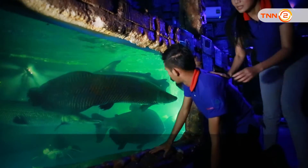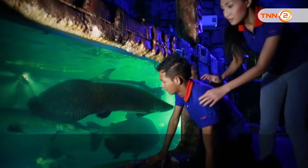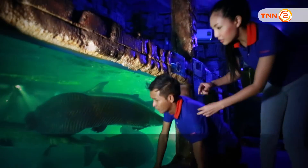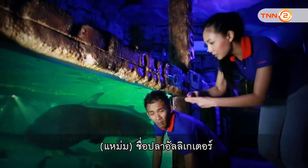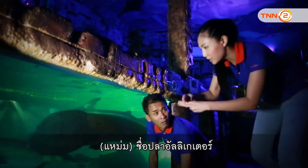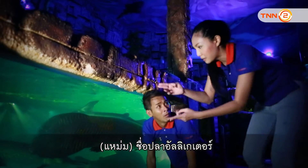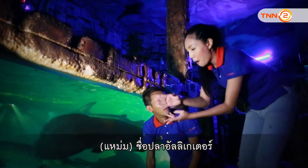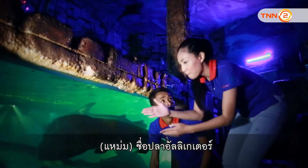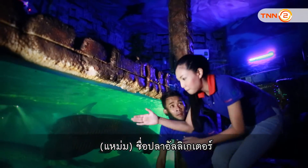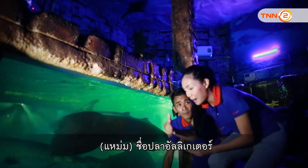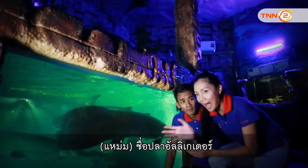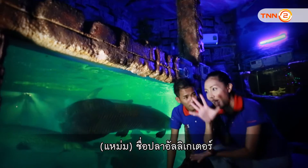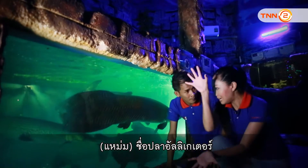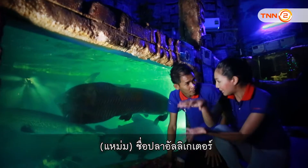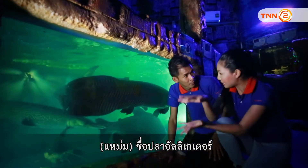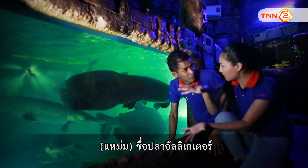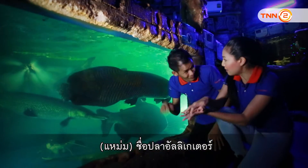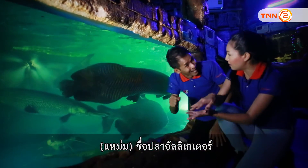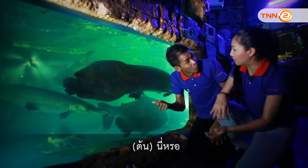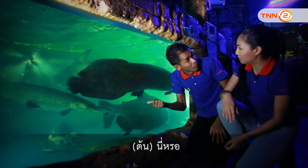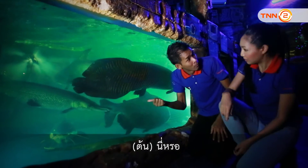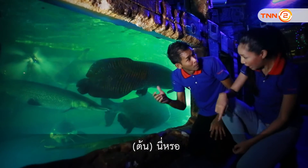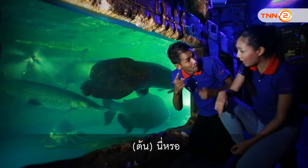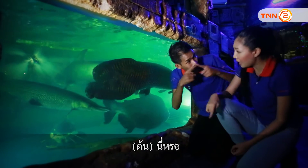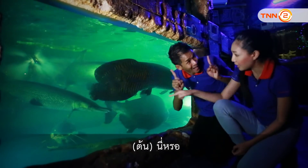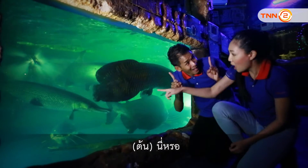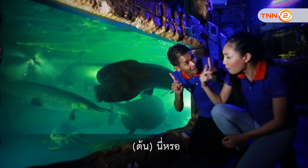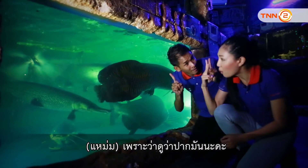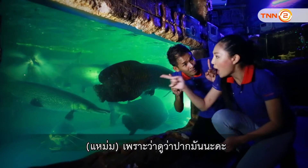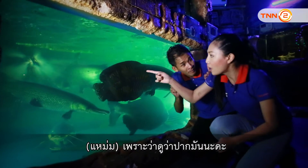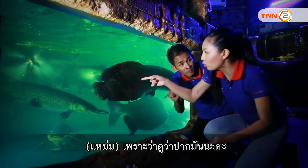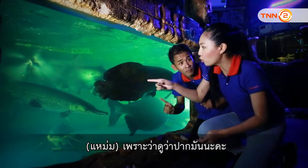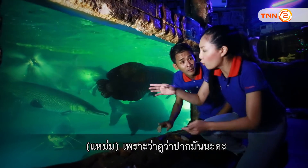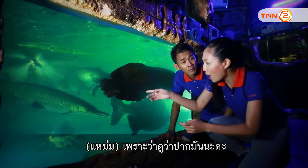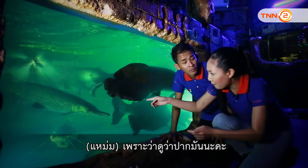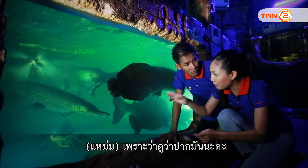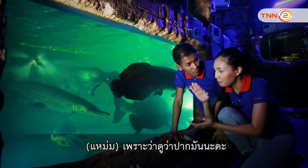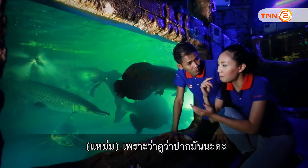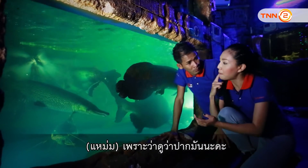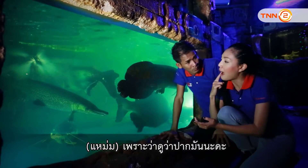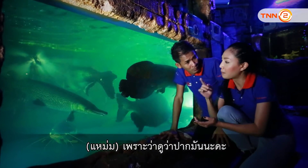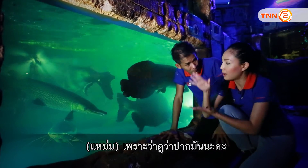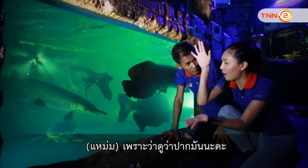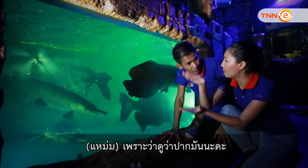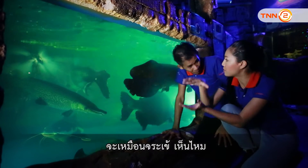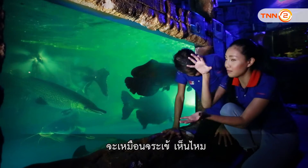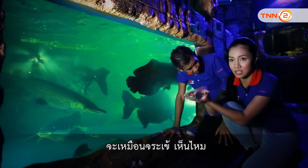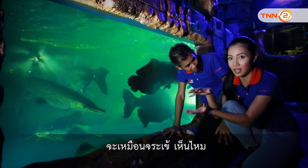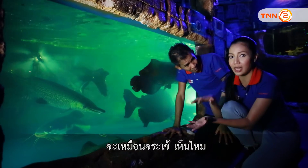ชื่อปลาอัลลิเกเตอร ์นี่เหรอ ใช่เพราะว่าดูว่ามันปากมันนะคะจะเหมือนจระเข้